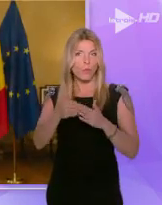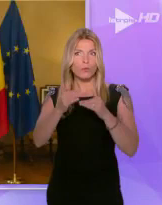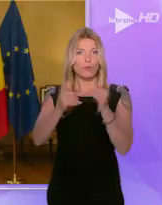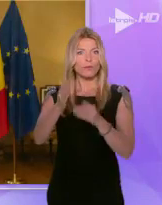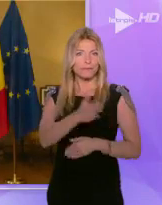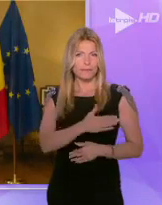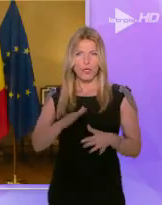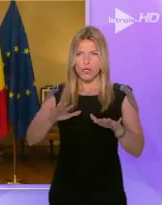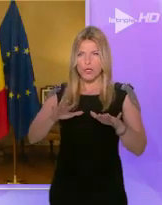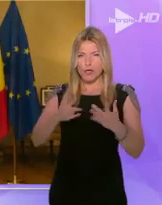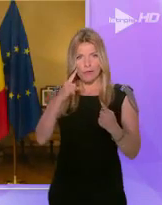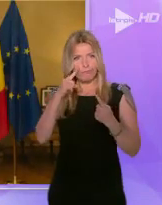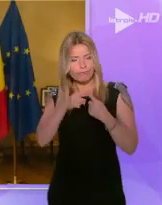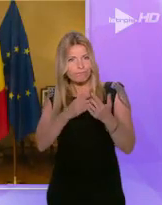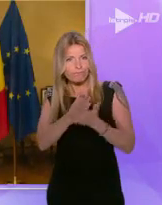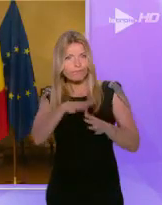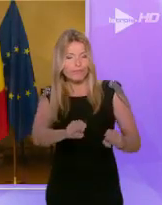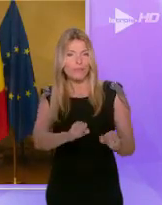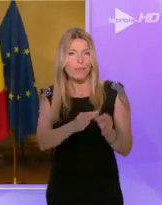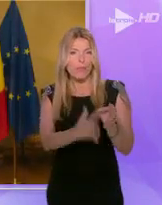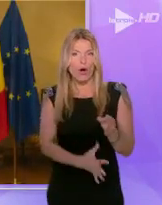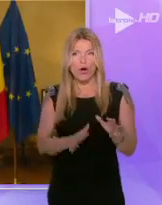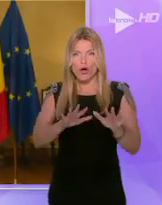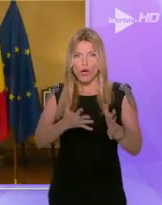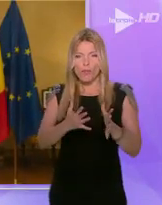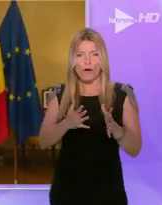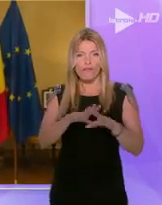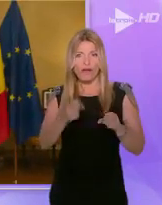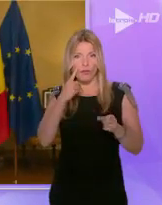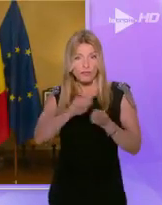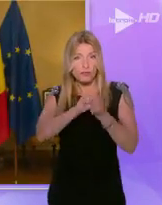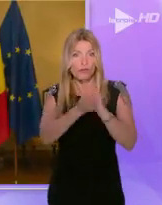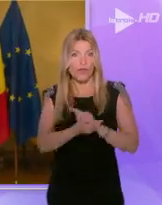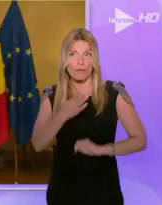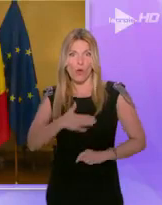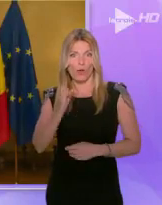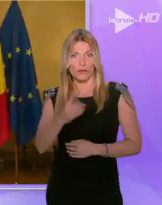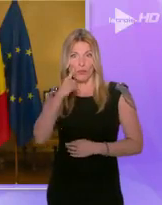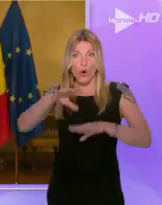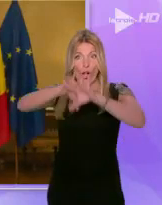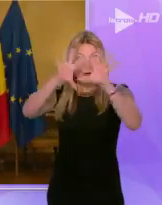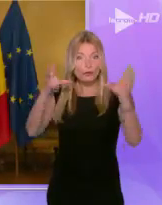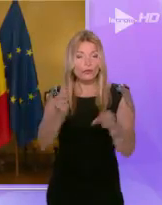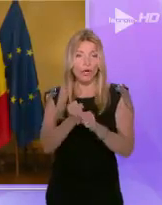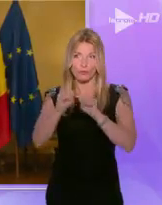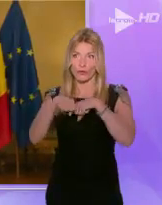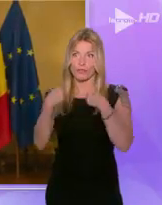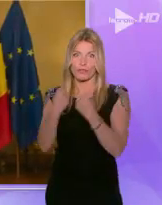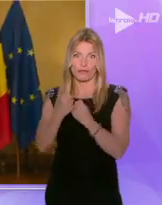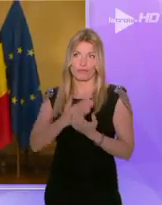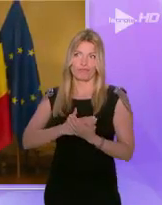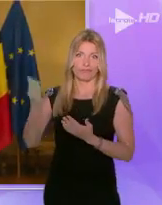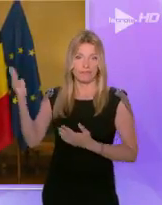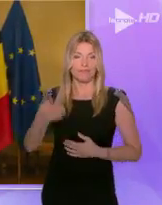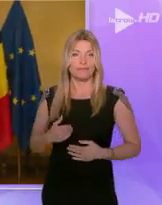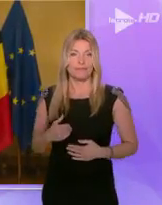Alors comment saisir ce moment? Comment en faire une opportunité pour l'ensemble de la société? En